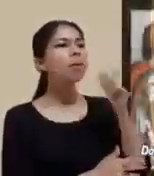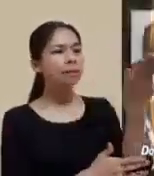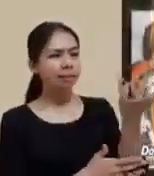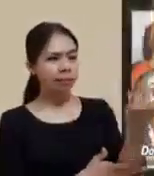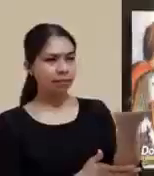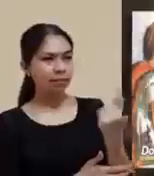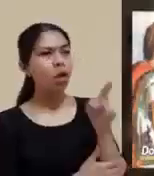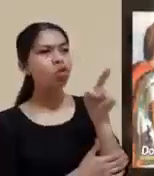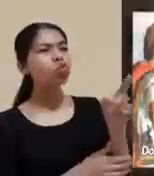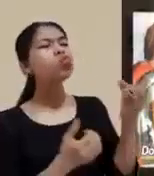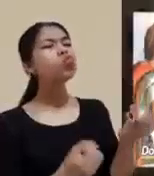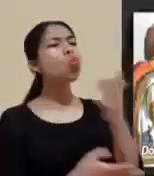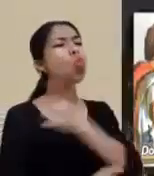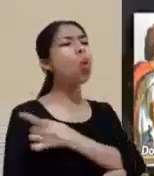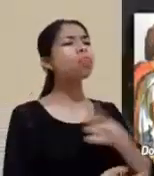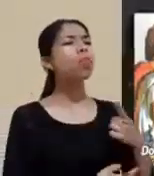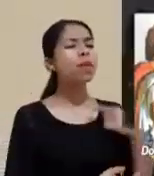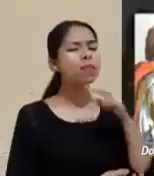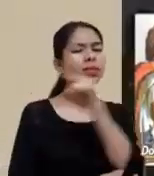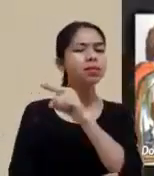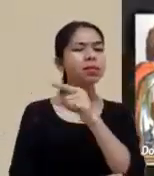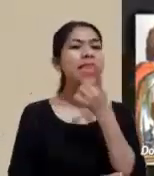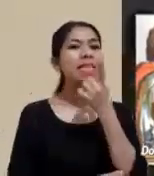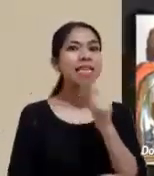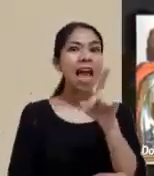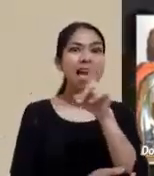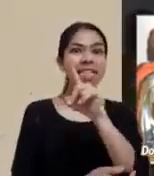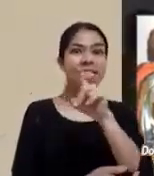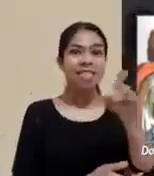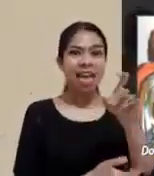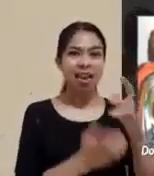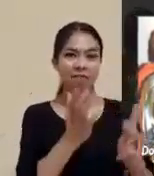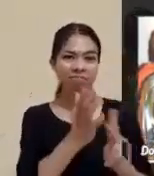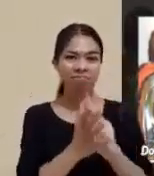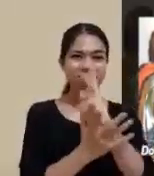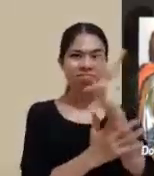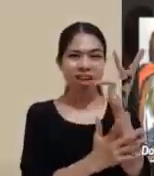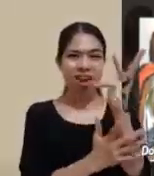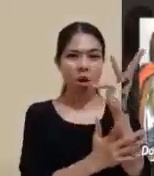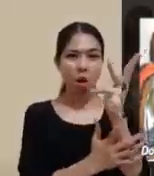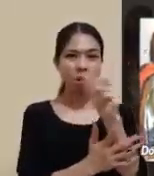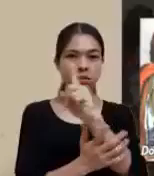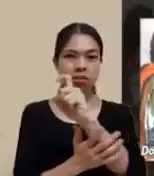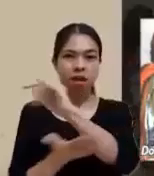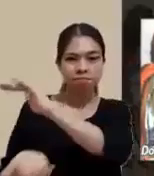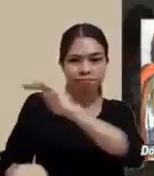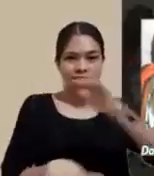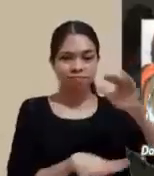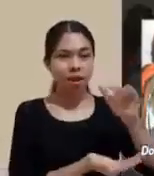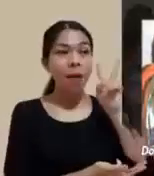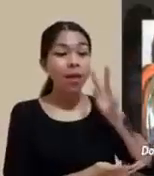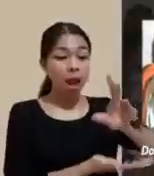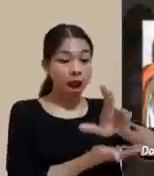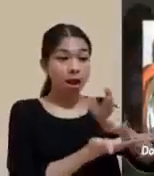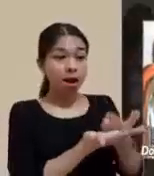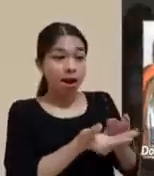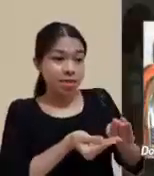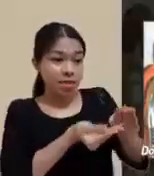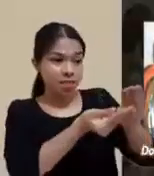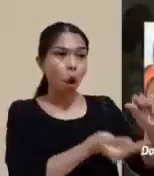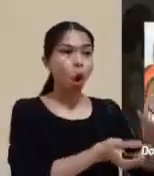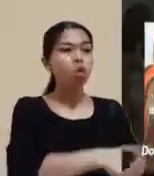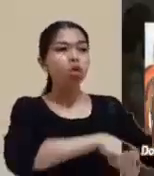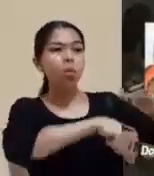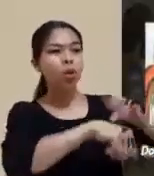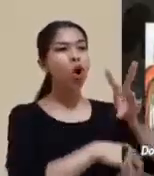cuánto debes? Este respondió: 100 sacos de trigo. El administrador le dijo: toma tu recibo y haz otro